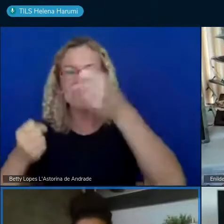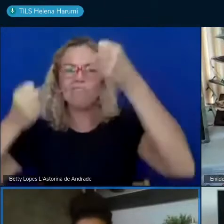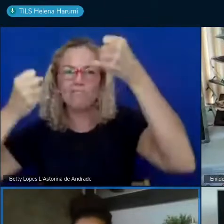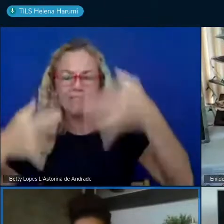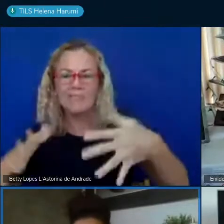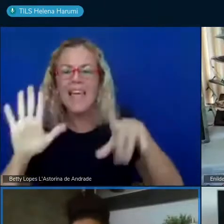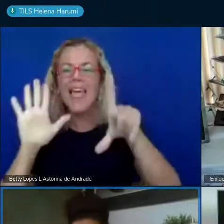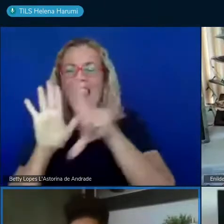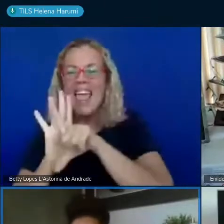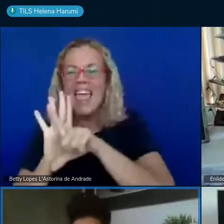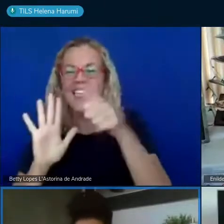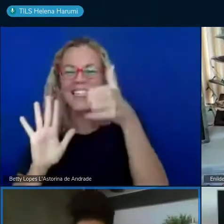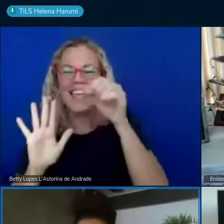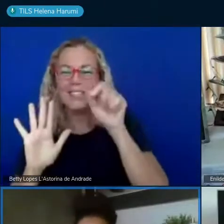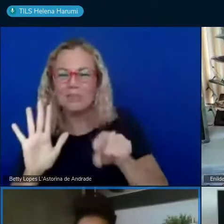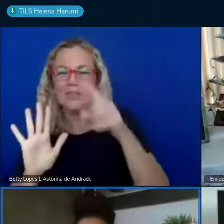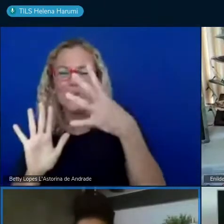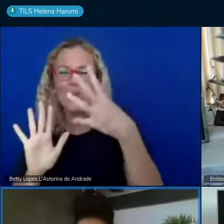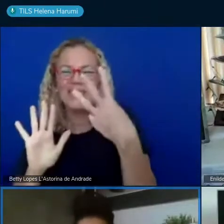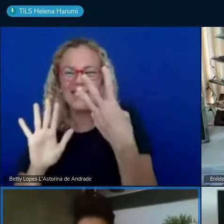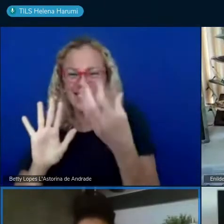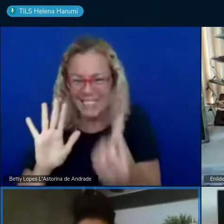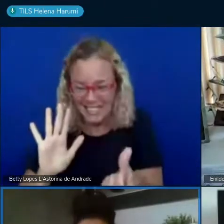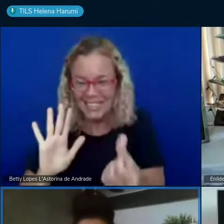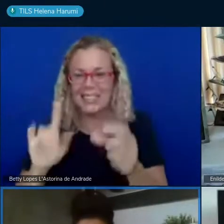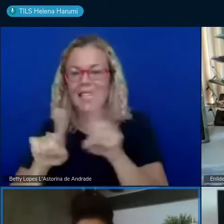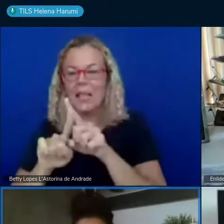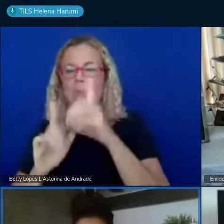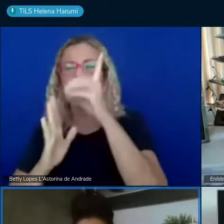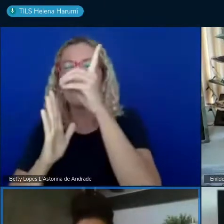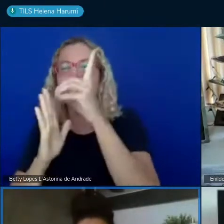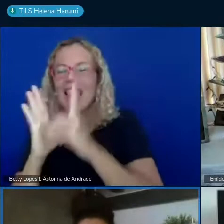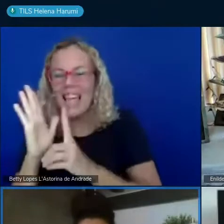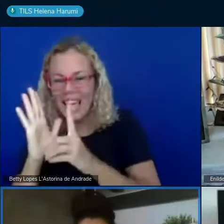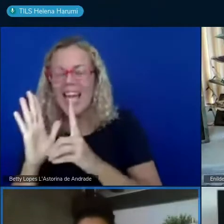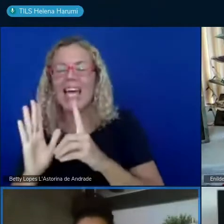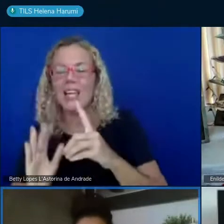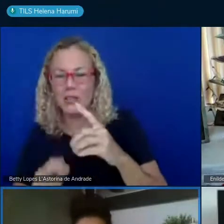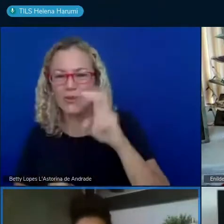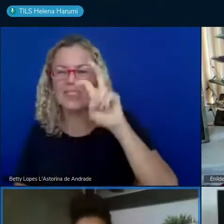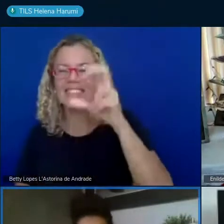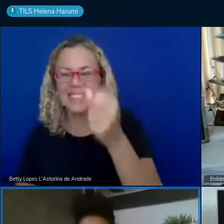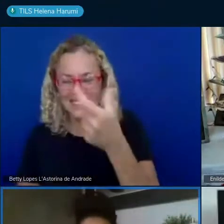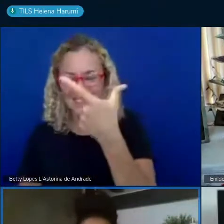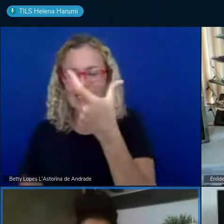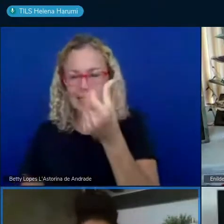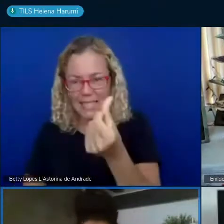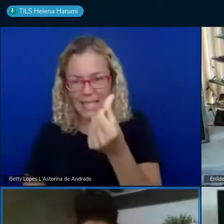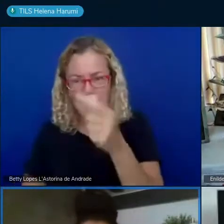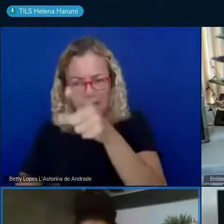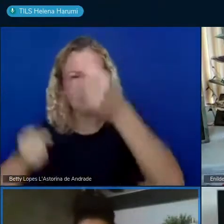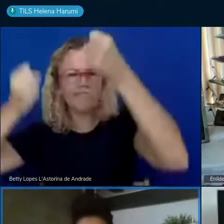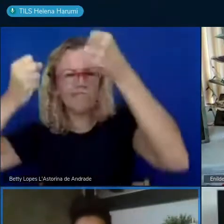e mencionar a questão das as diferentes legislações que da área. Então, você cita a Lei